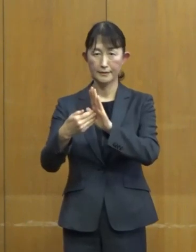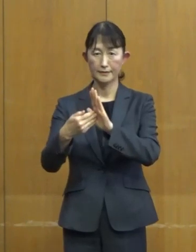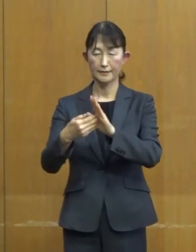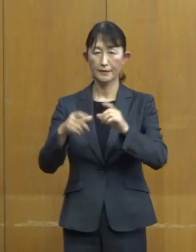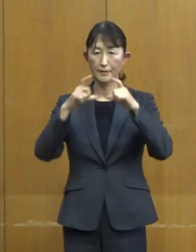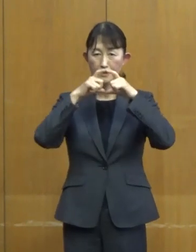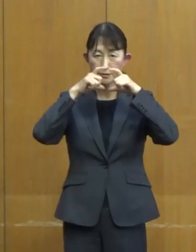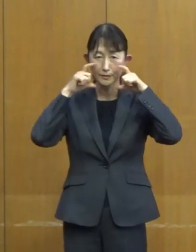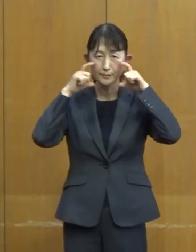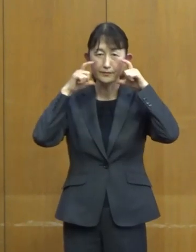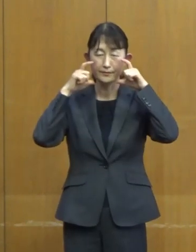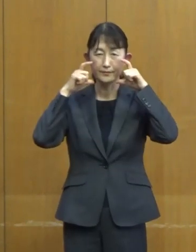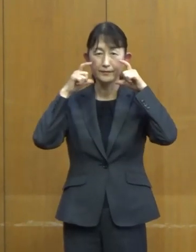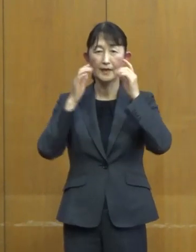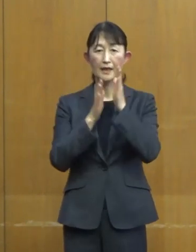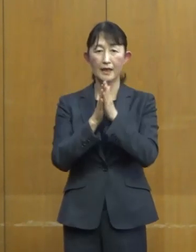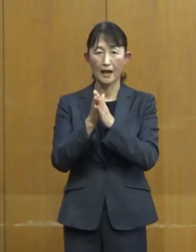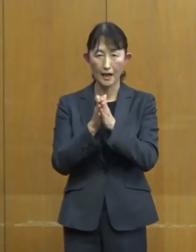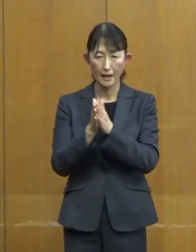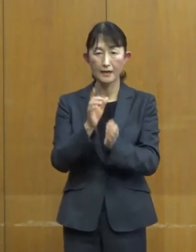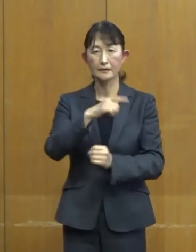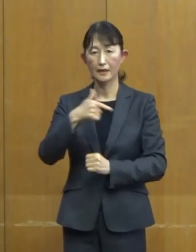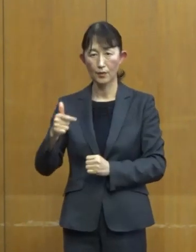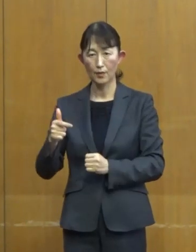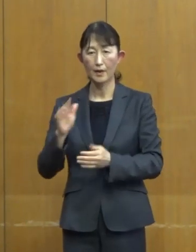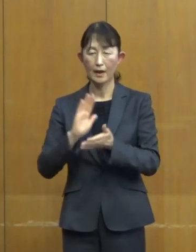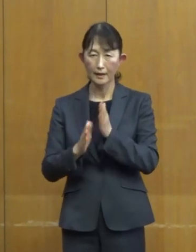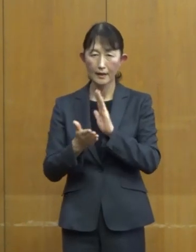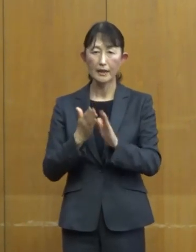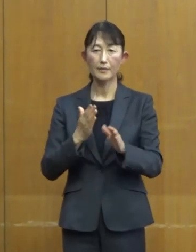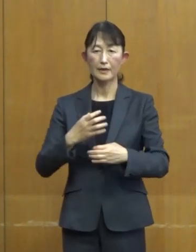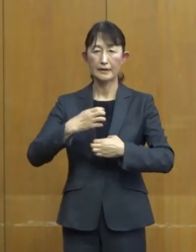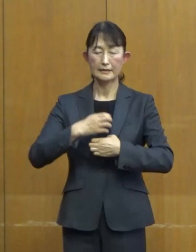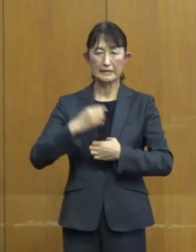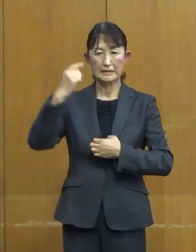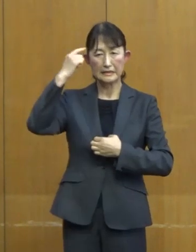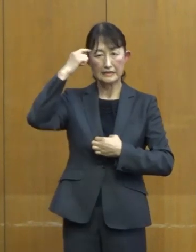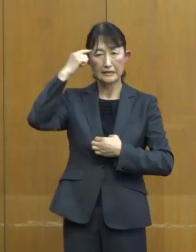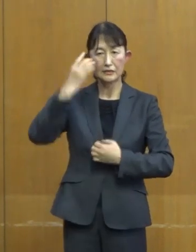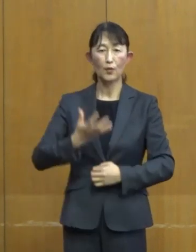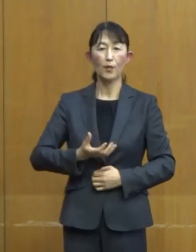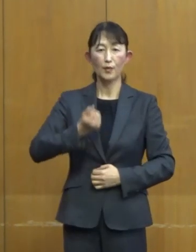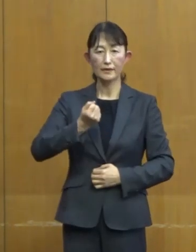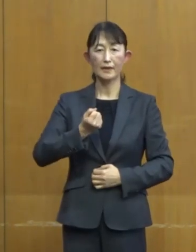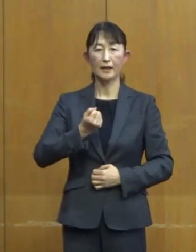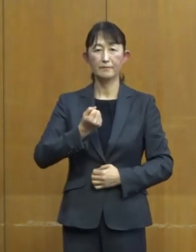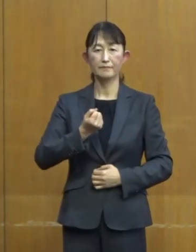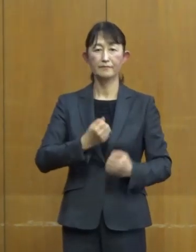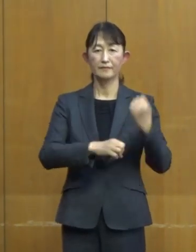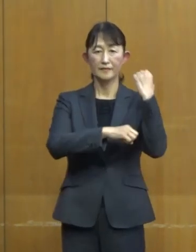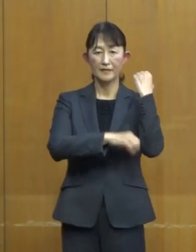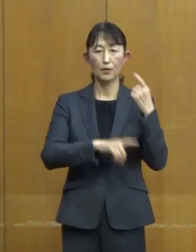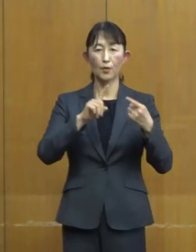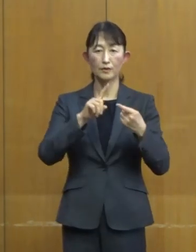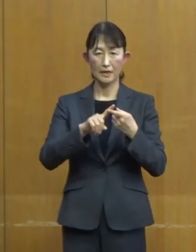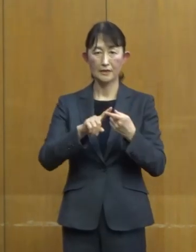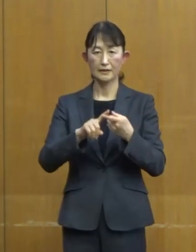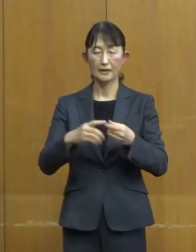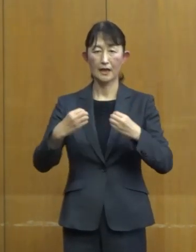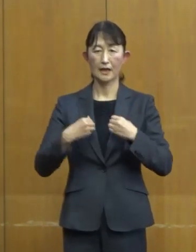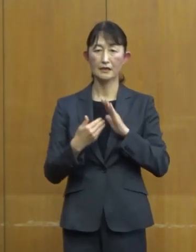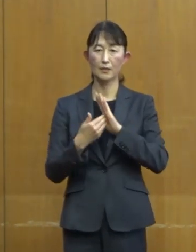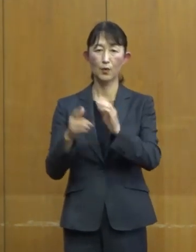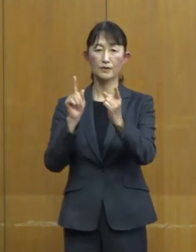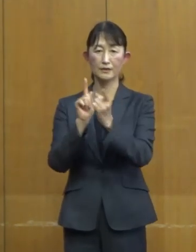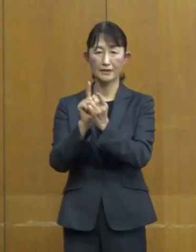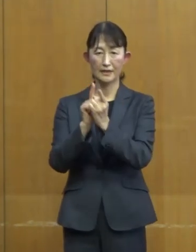マスクの着用、手洗いなど今一度危機意識を高め、基本的な感染防止